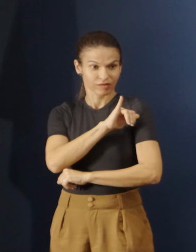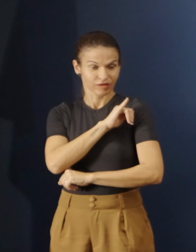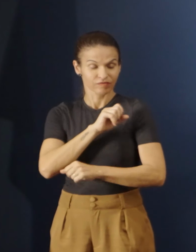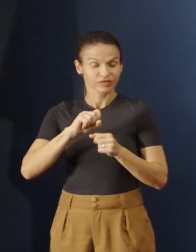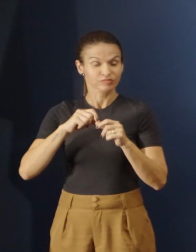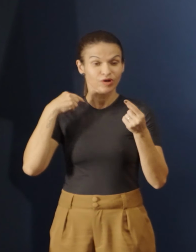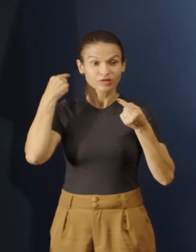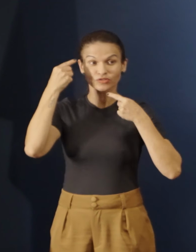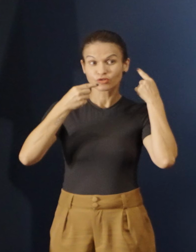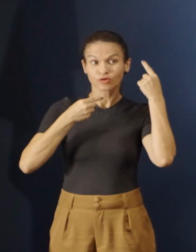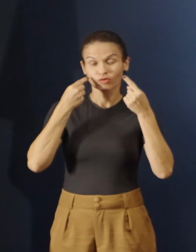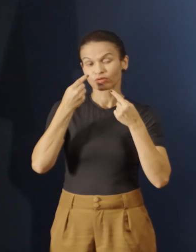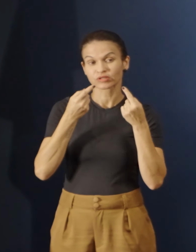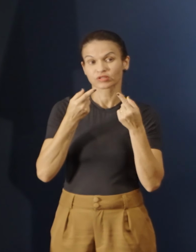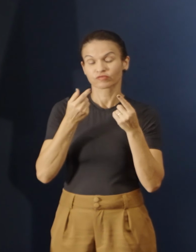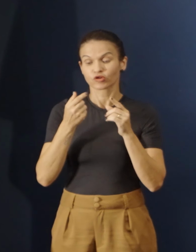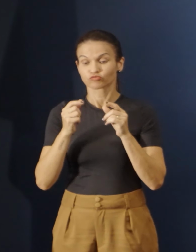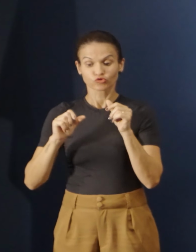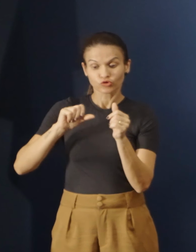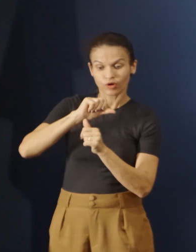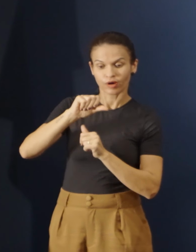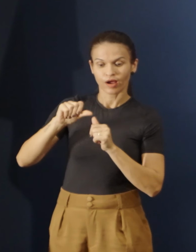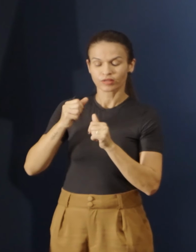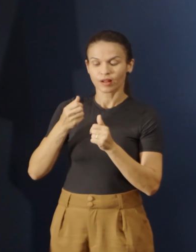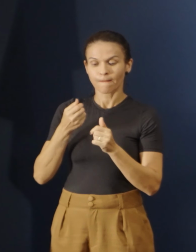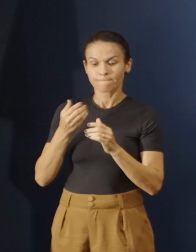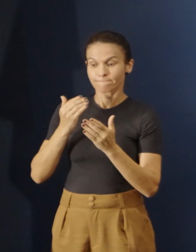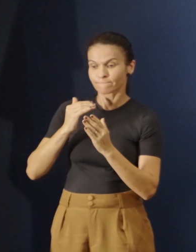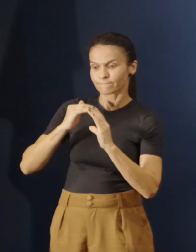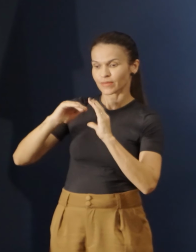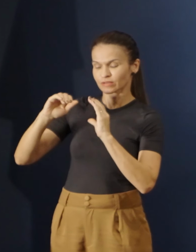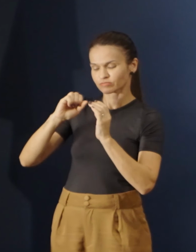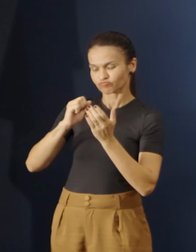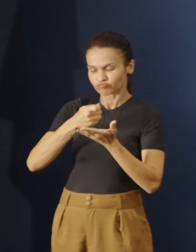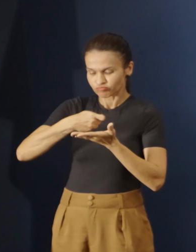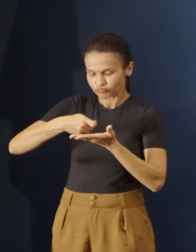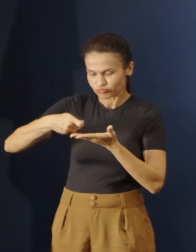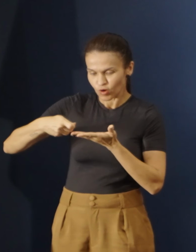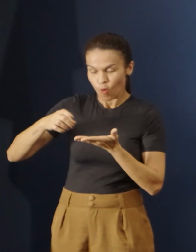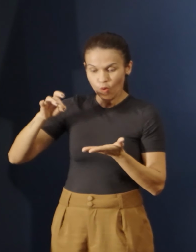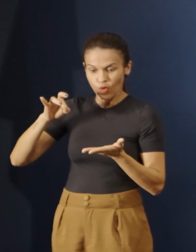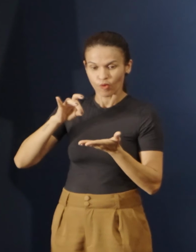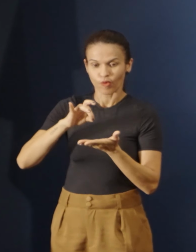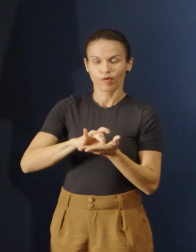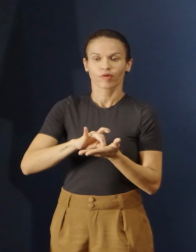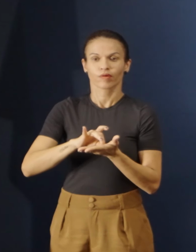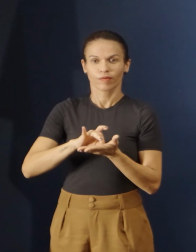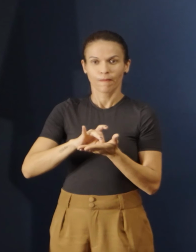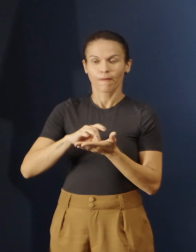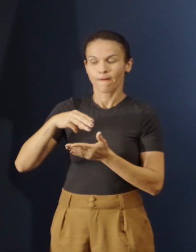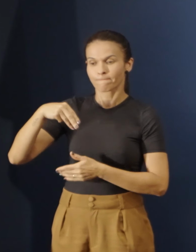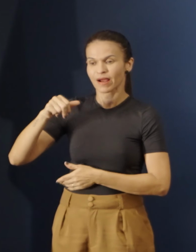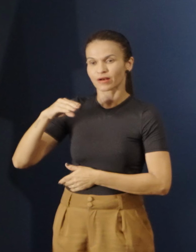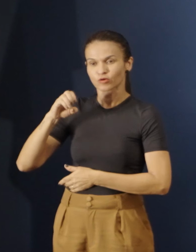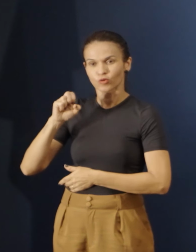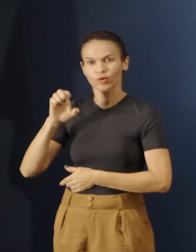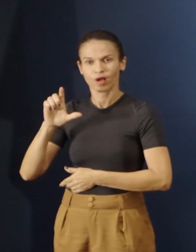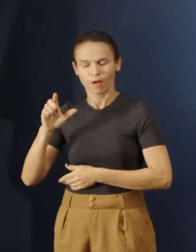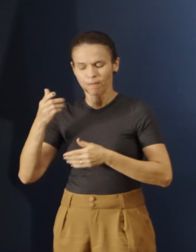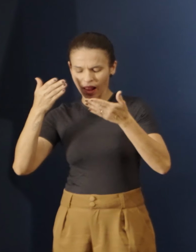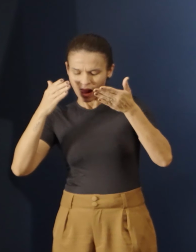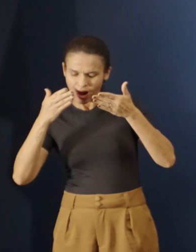loucas e que não foi extraviado. Ele mandou depois o manuscrito original do Macunaíma para o Manuel Bandeira analisar.